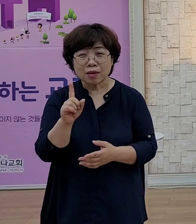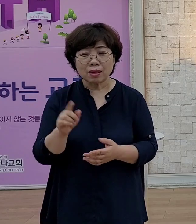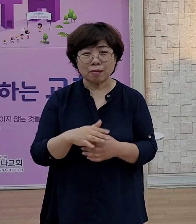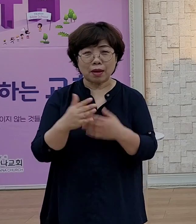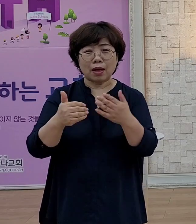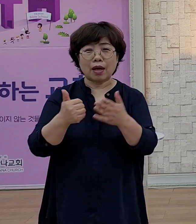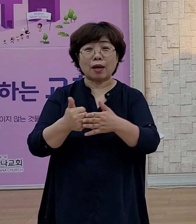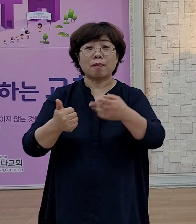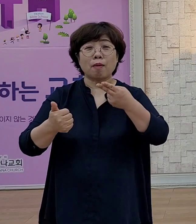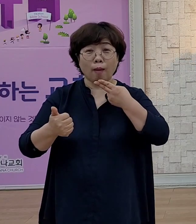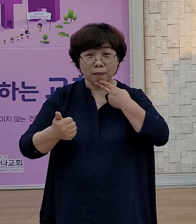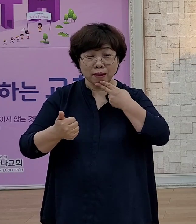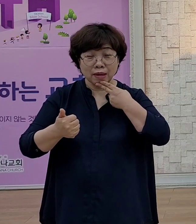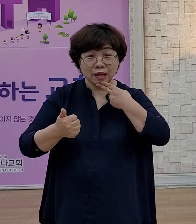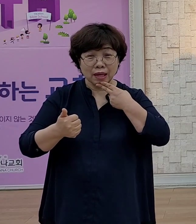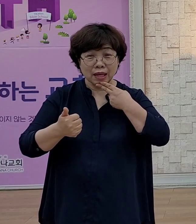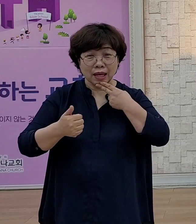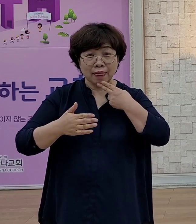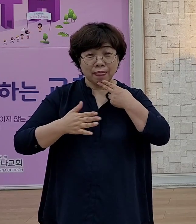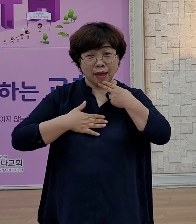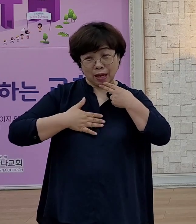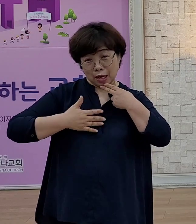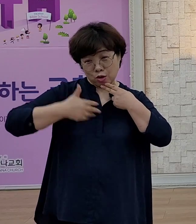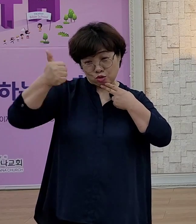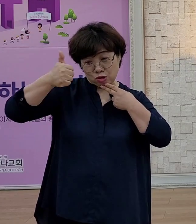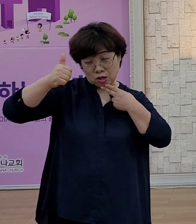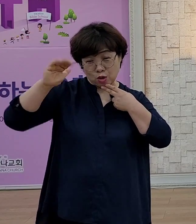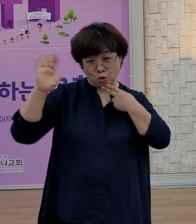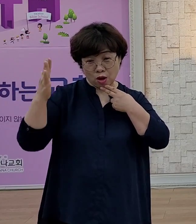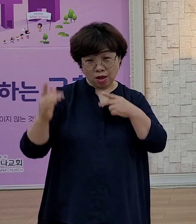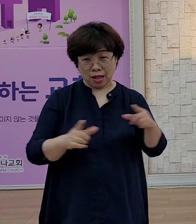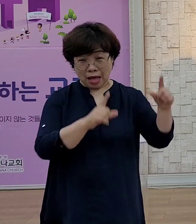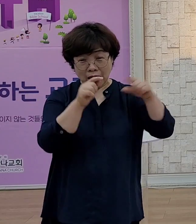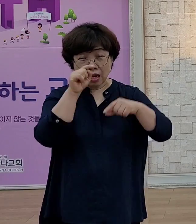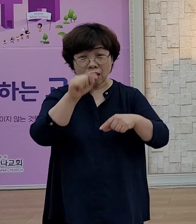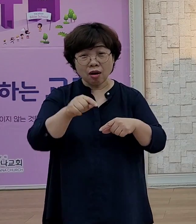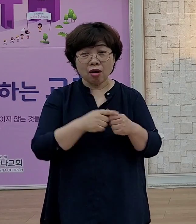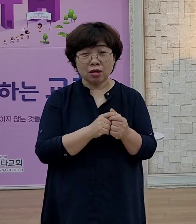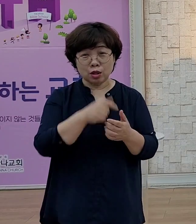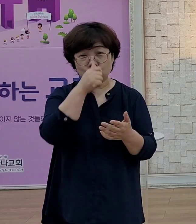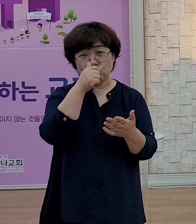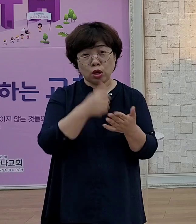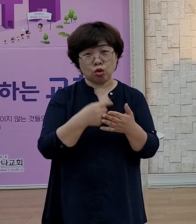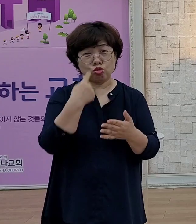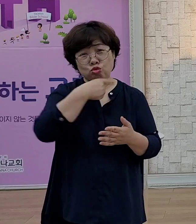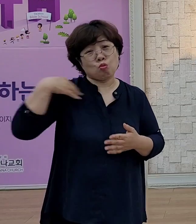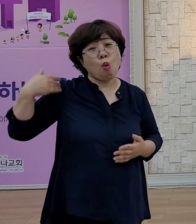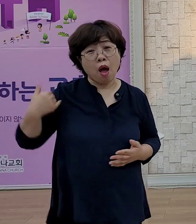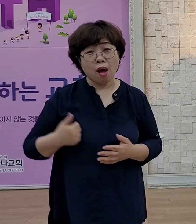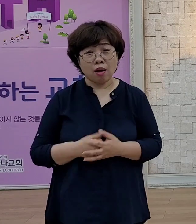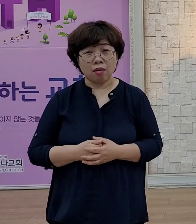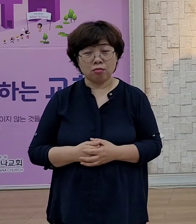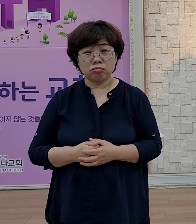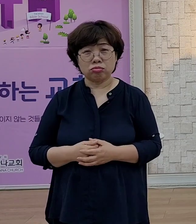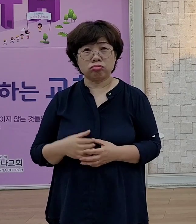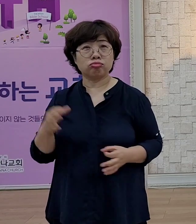하나님이 없이 자기가 주인 되어 사는 것은 아무도 뭐라 안 해요.